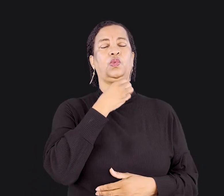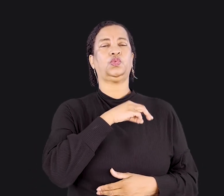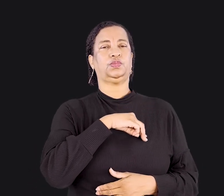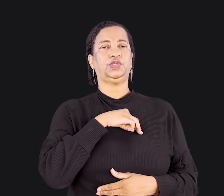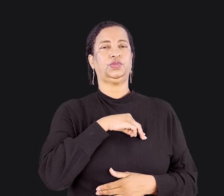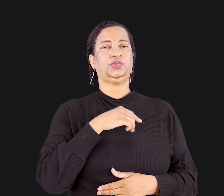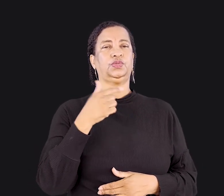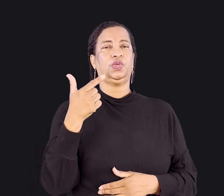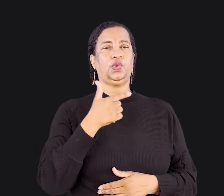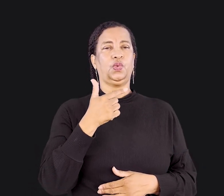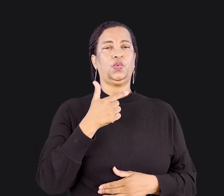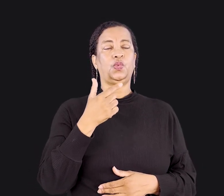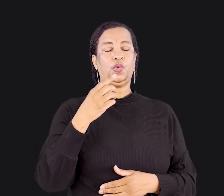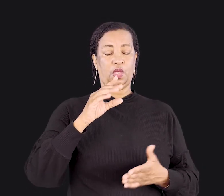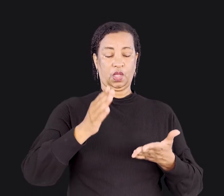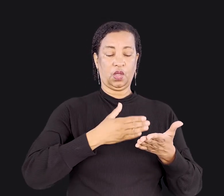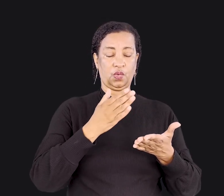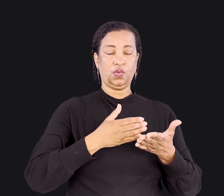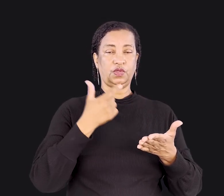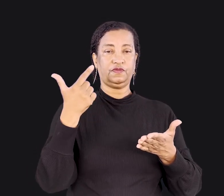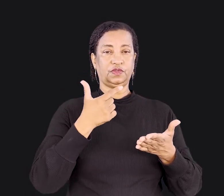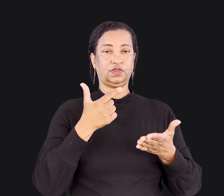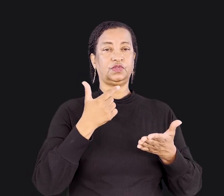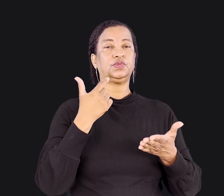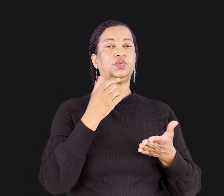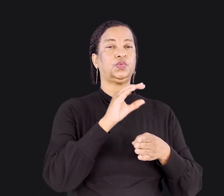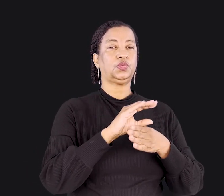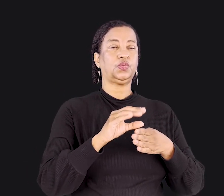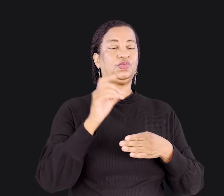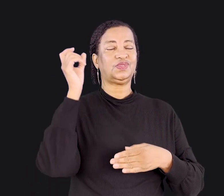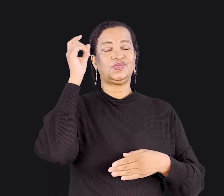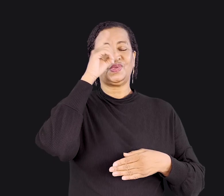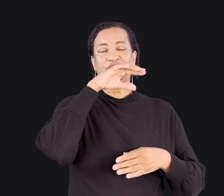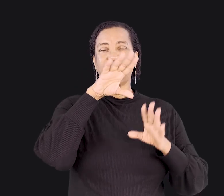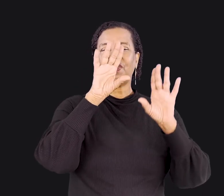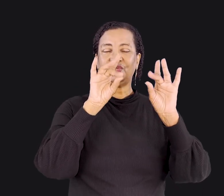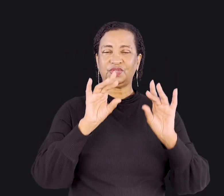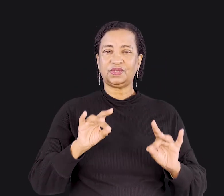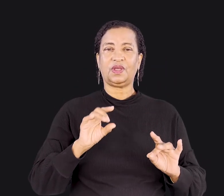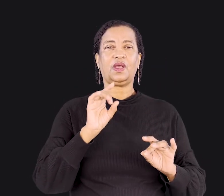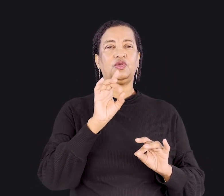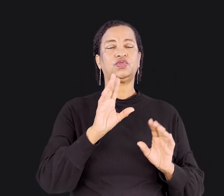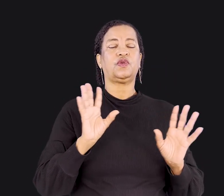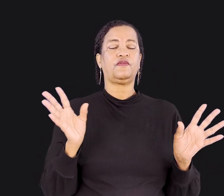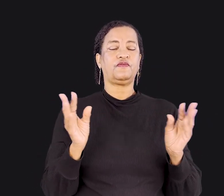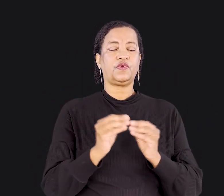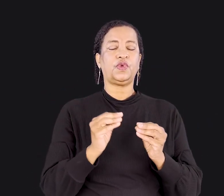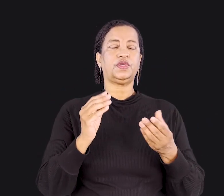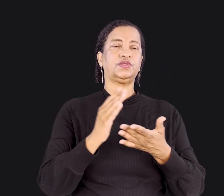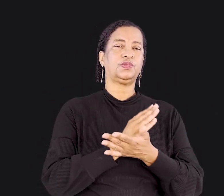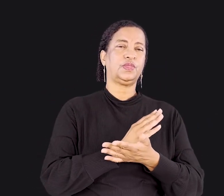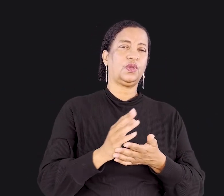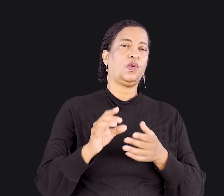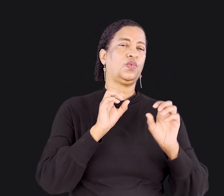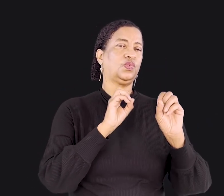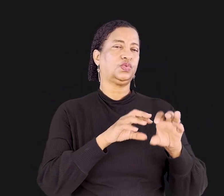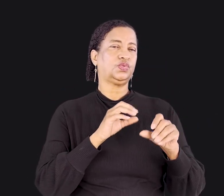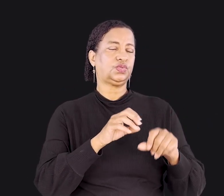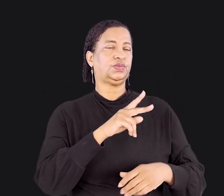livro de 2 Coríntios é difícil de ser esboçado. Por isso vou apenas resumir alguns dos ensinos de Paulo sobre o